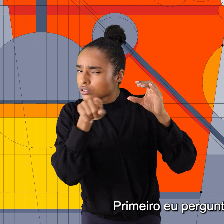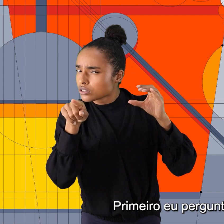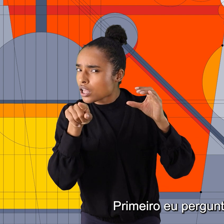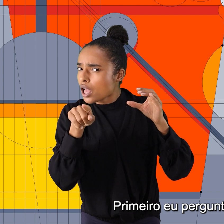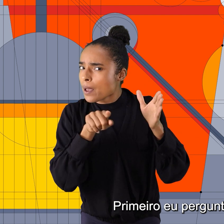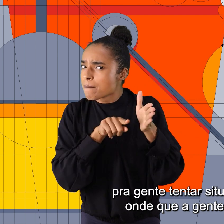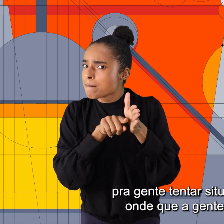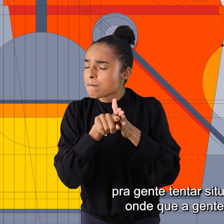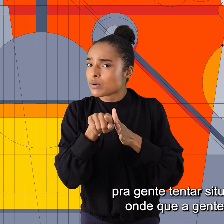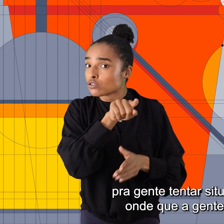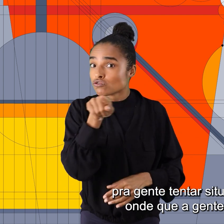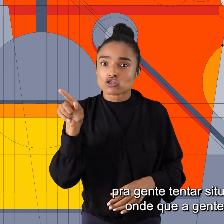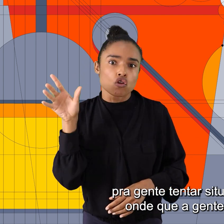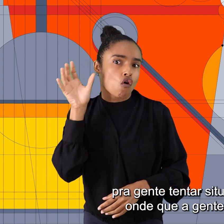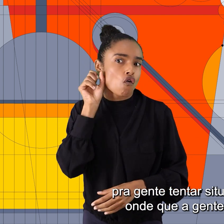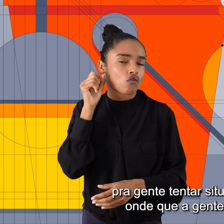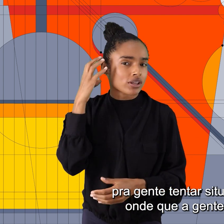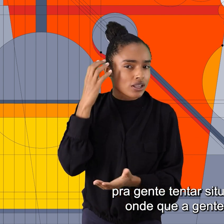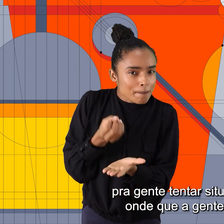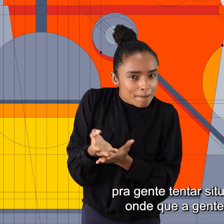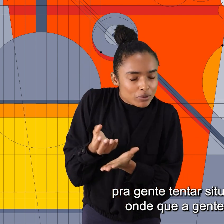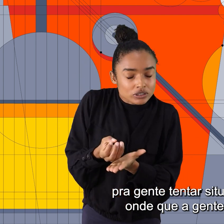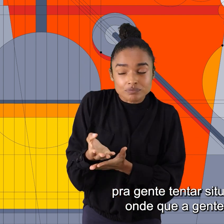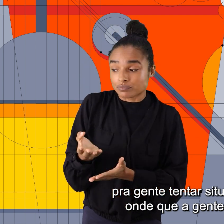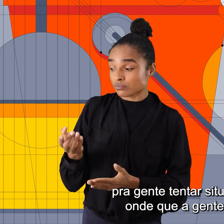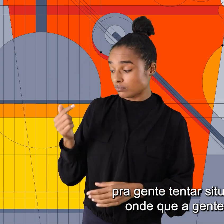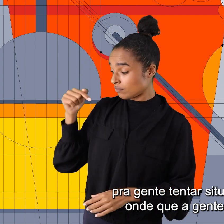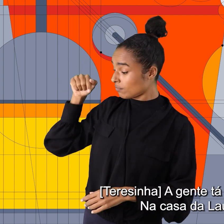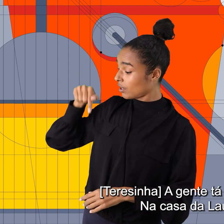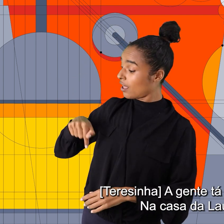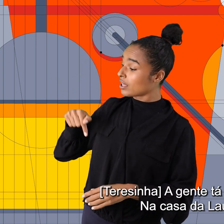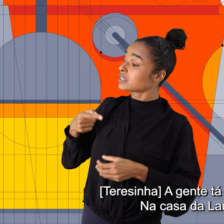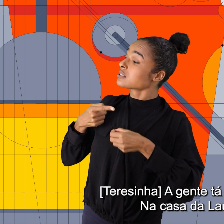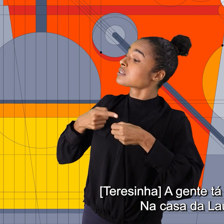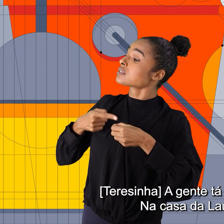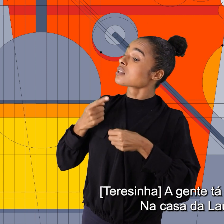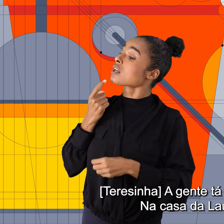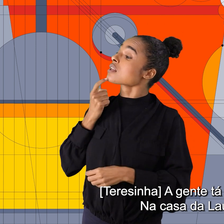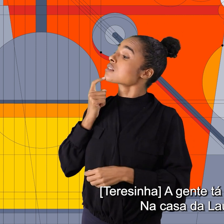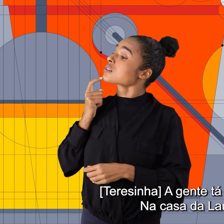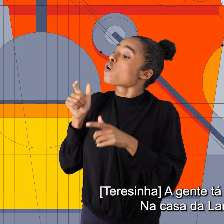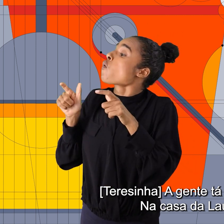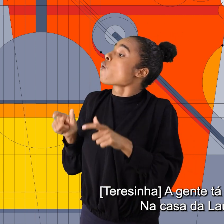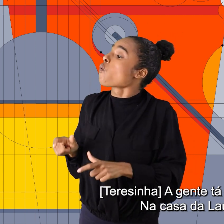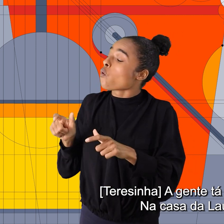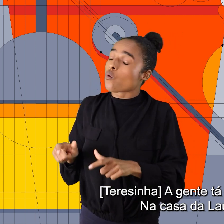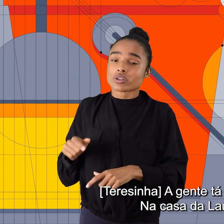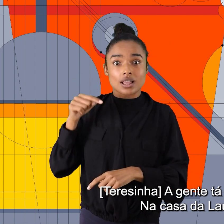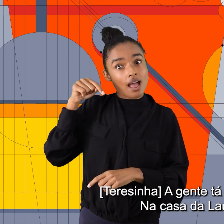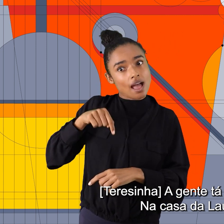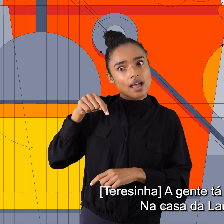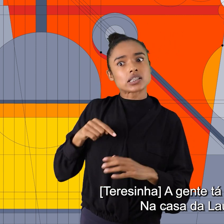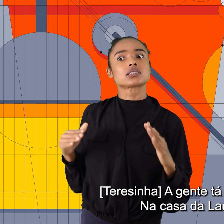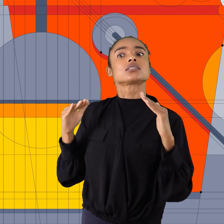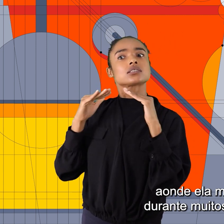pergunto para vocês, para a gente tentar situar o ouvinte, onde que a gente está agora? A gente está em Campinas, na casa